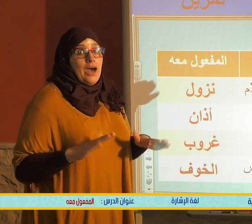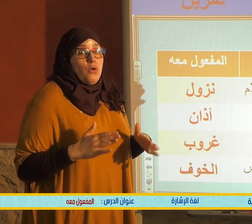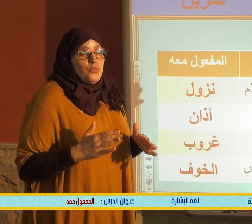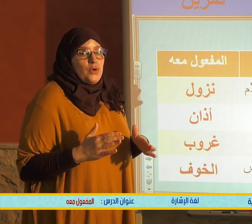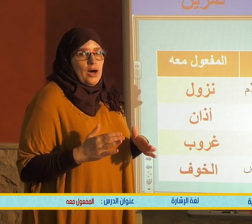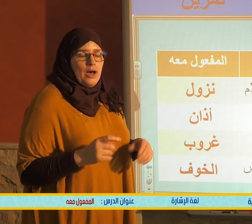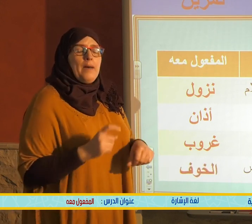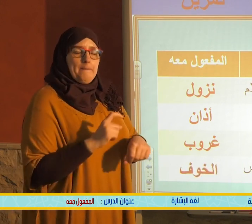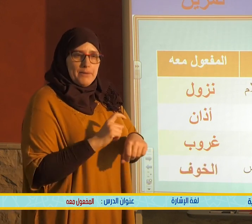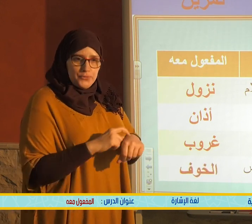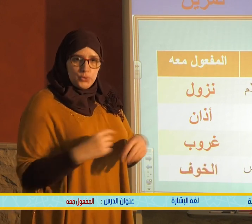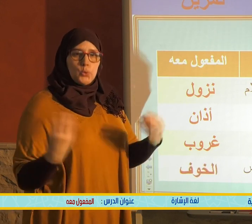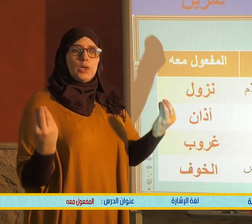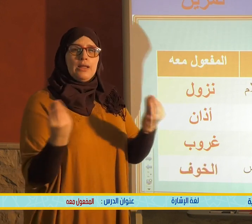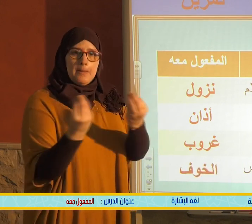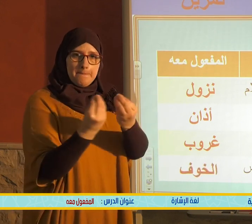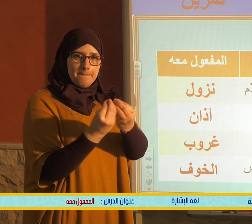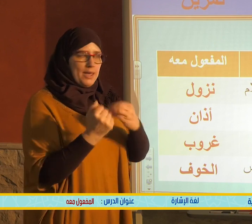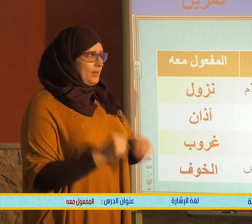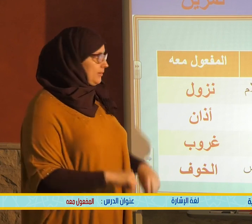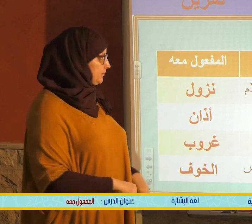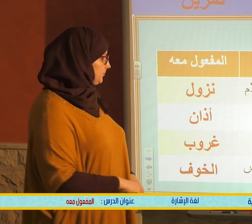الخوف مفعول معه،